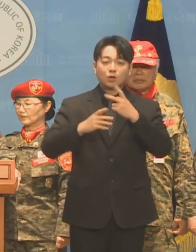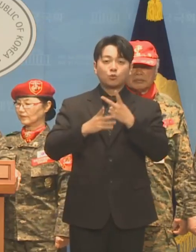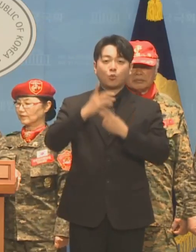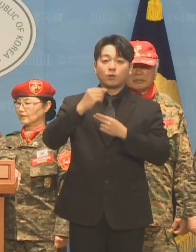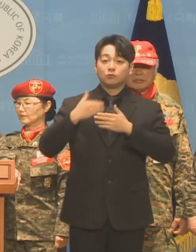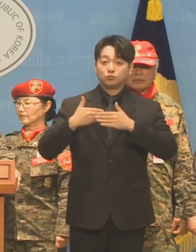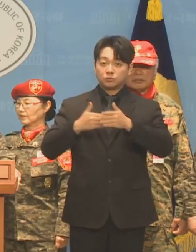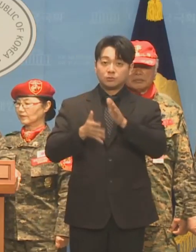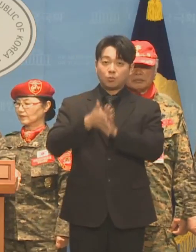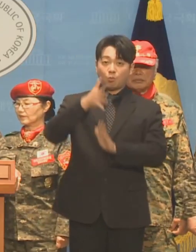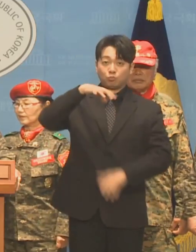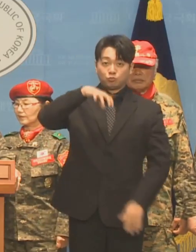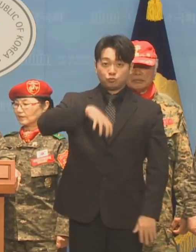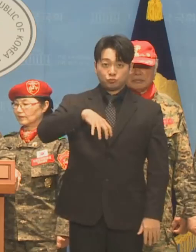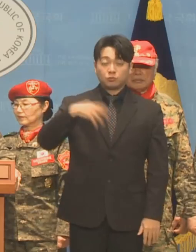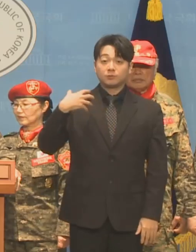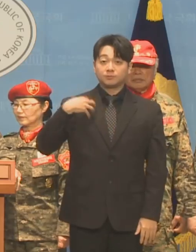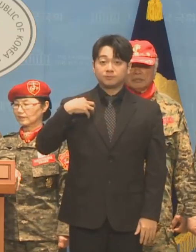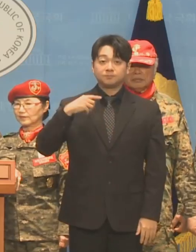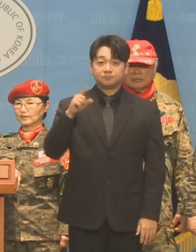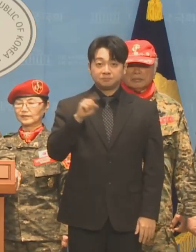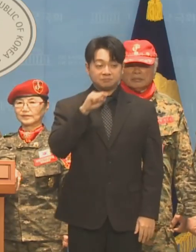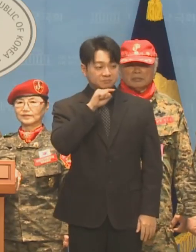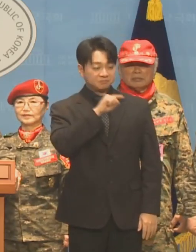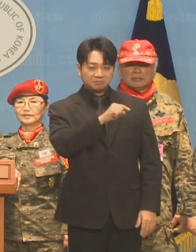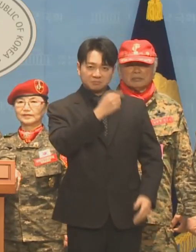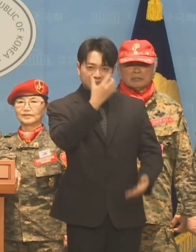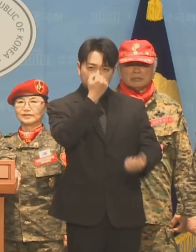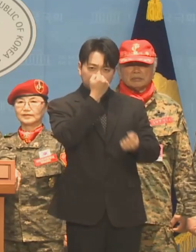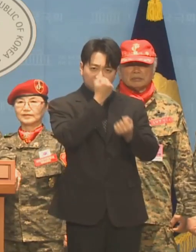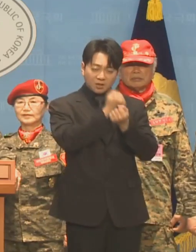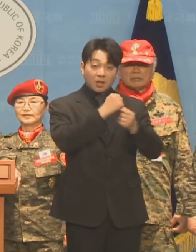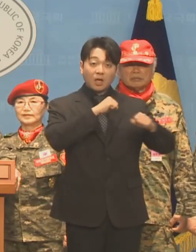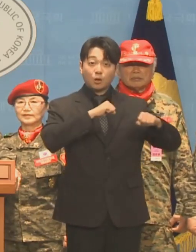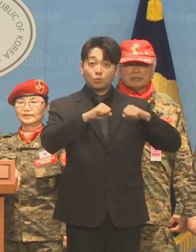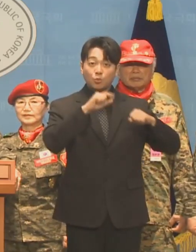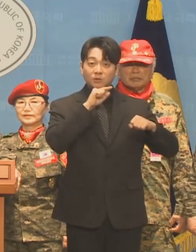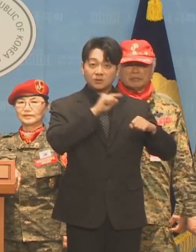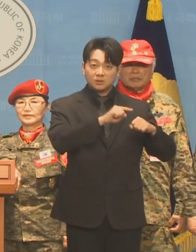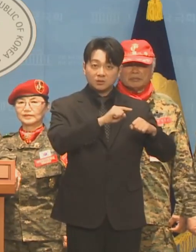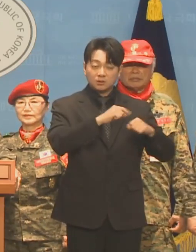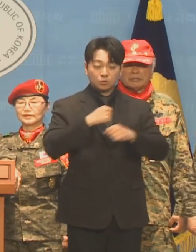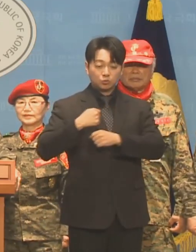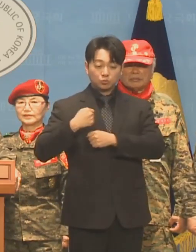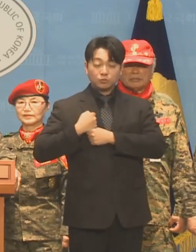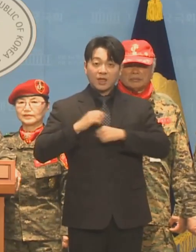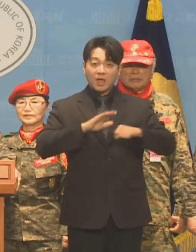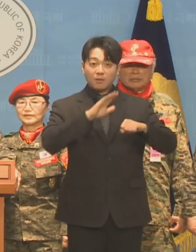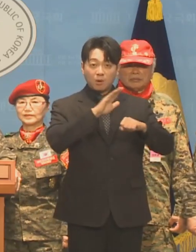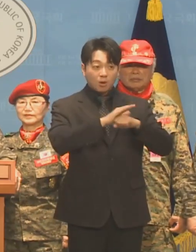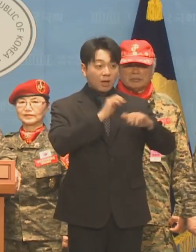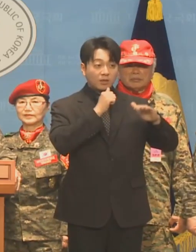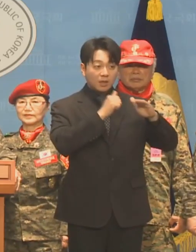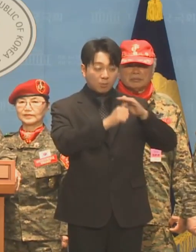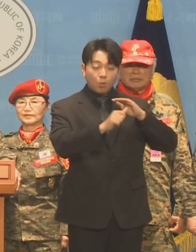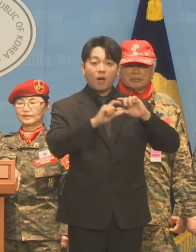자유통일추진본부는 그대들이 망동된 행동을 100만 해병대 전우들의 뜻과는 전혀